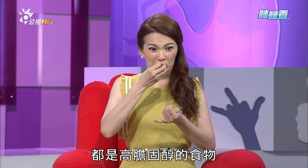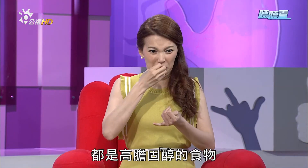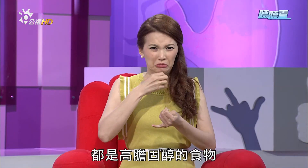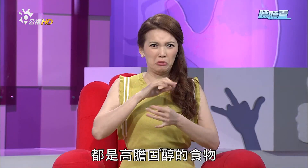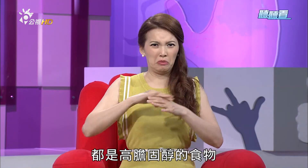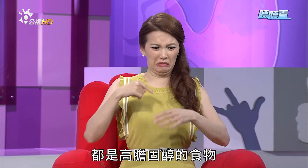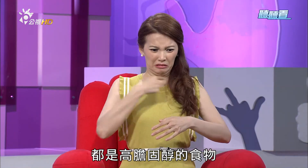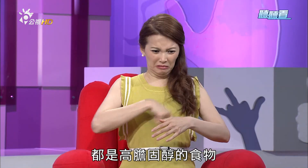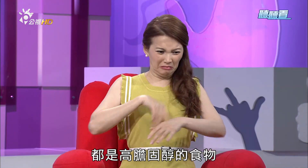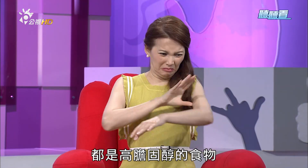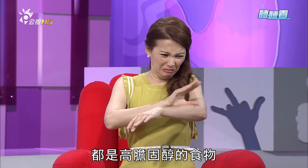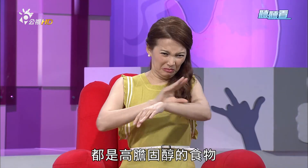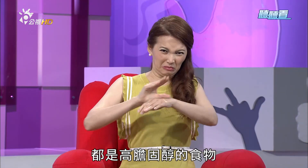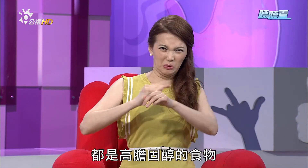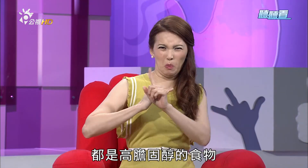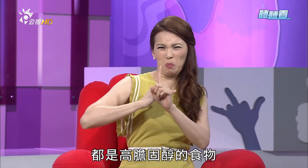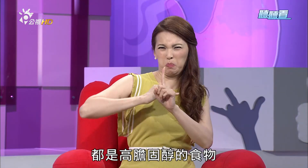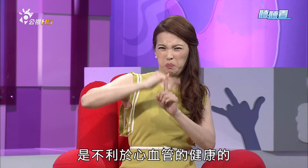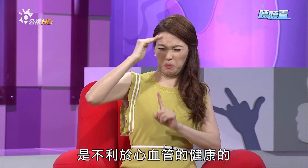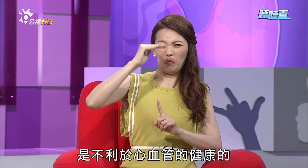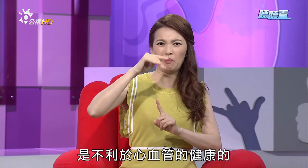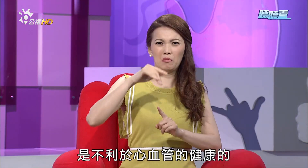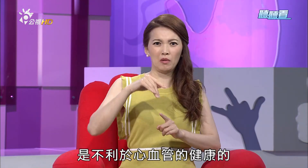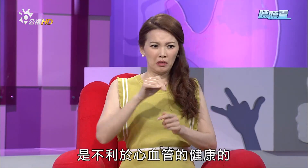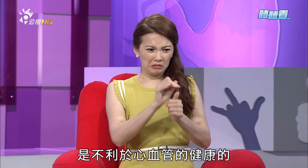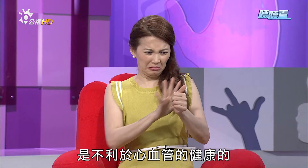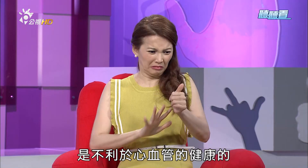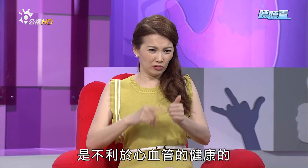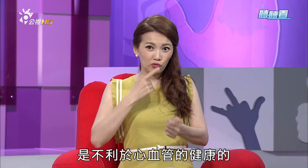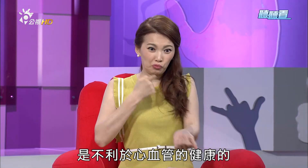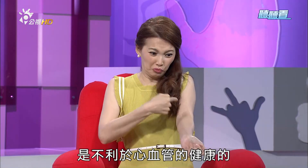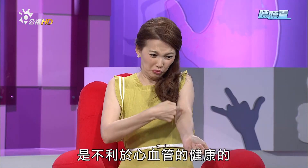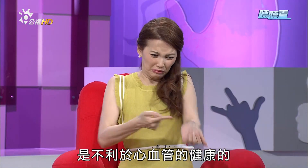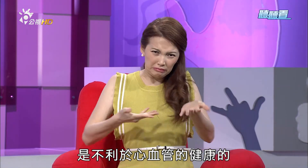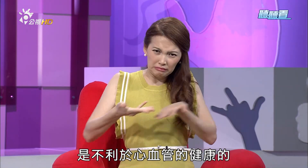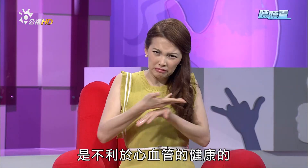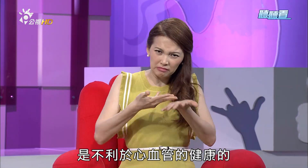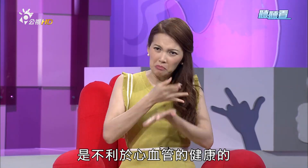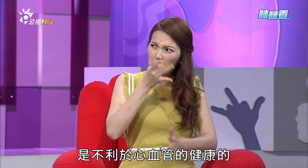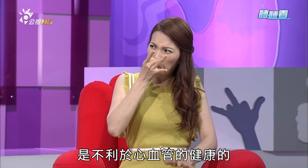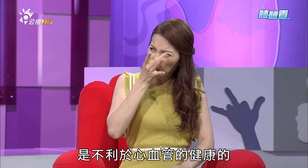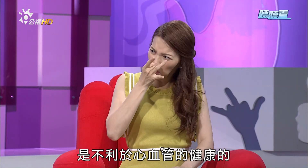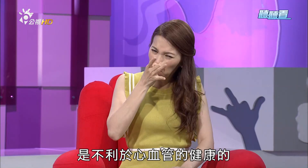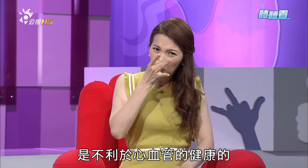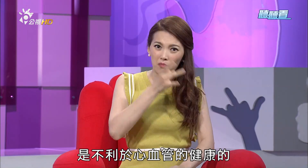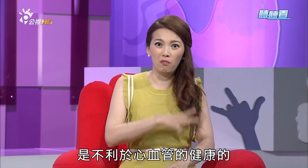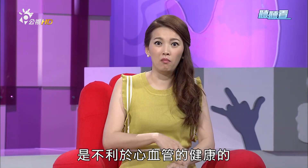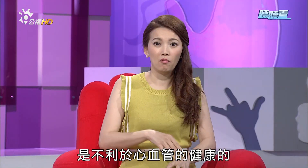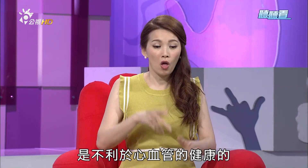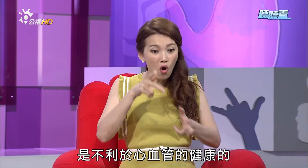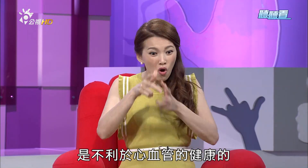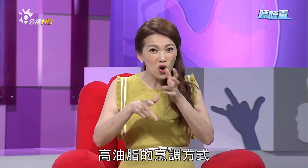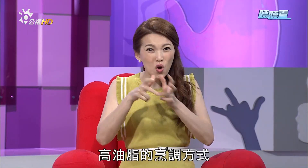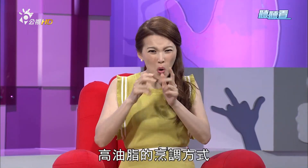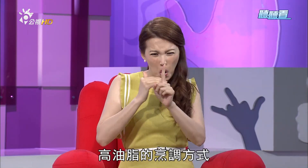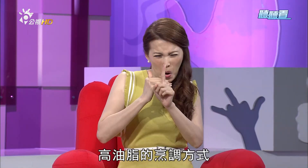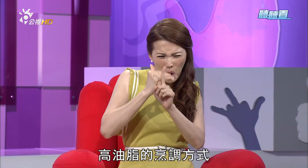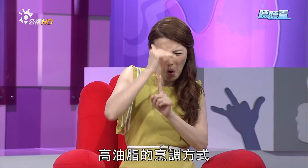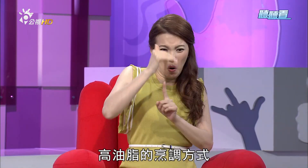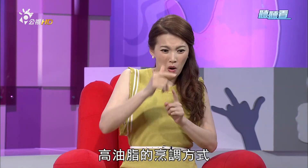固醇的食物，哎，是不利于心血管的健康的。高油脂的烹调